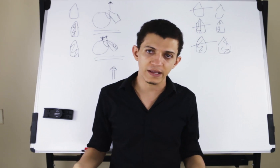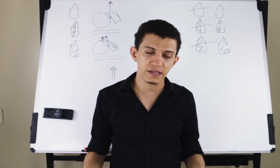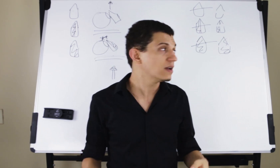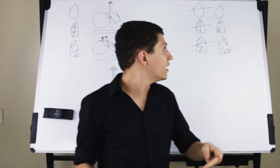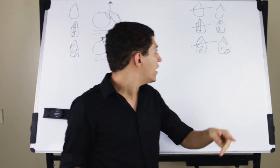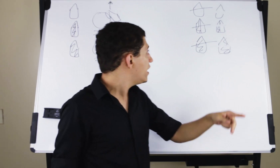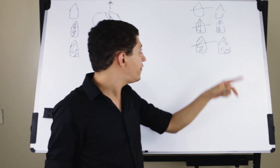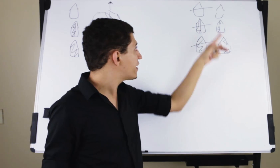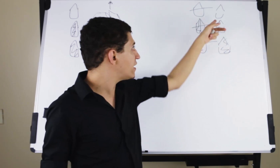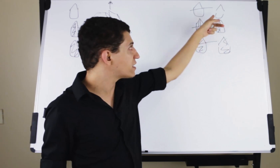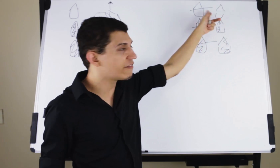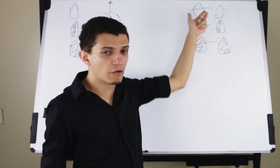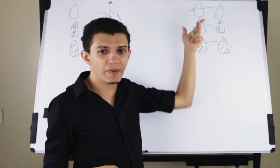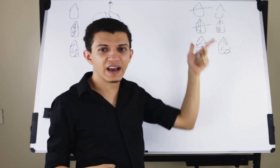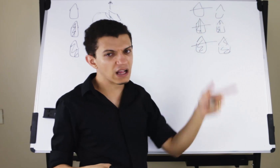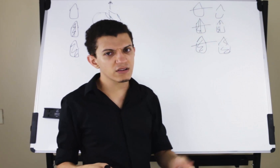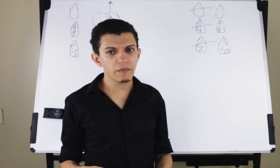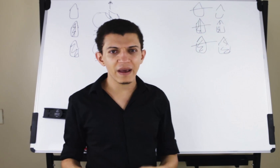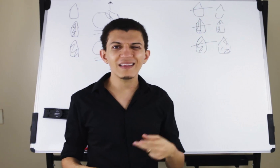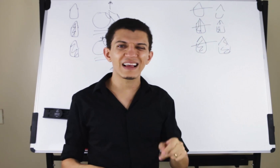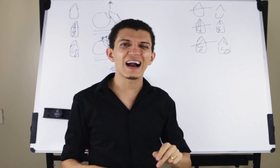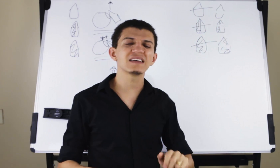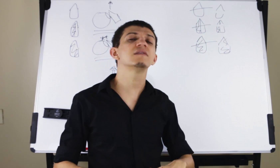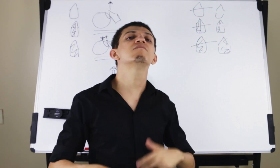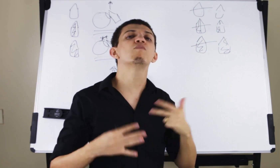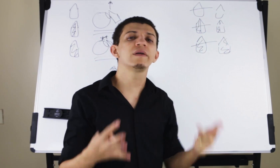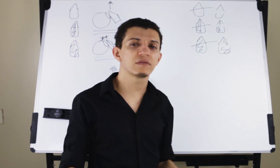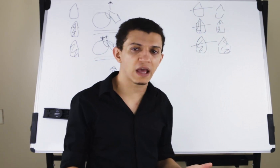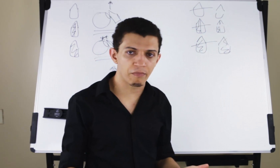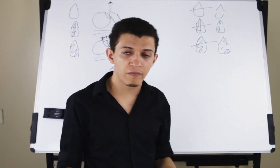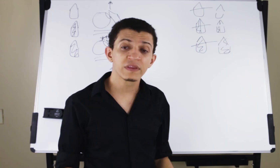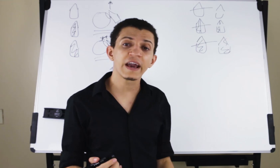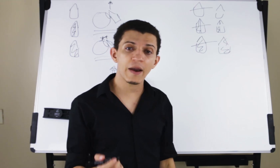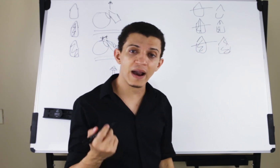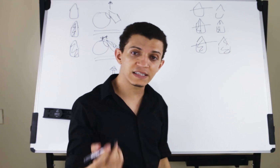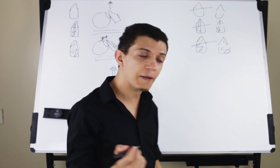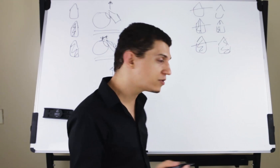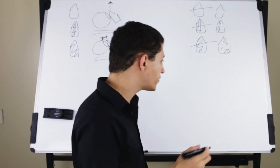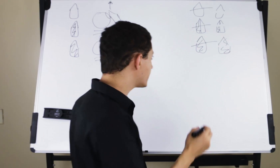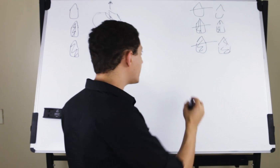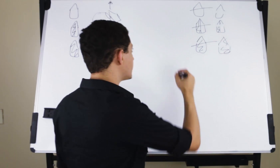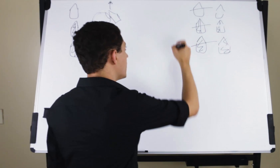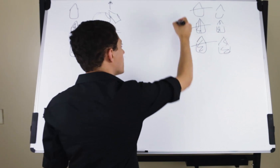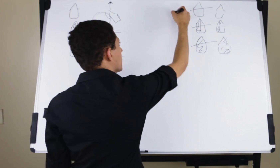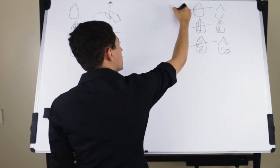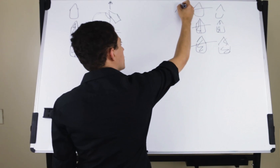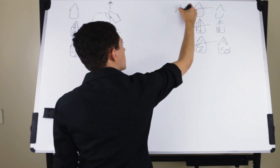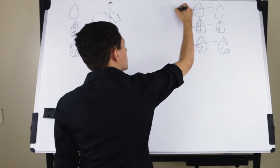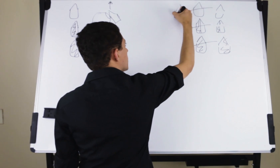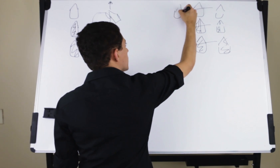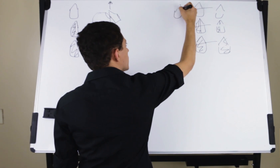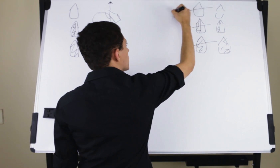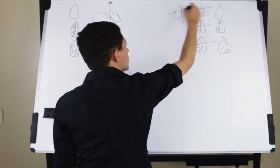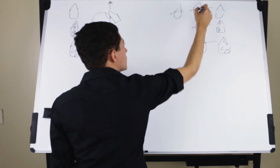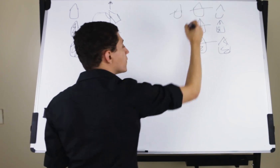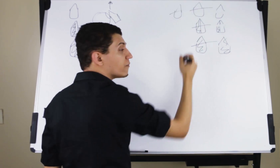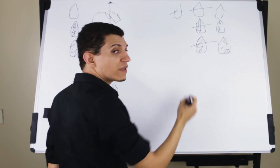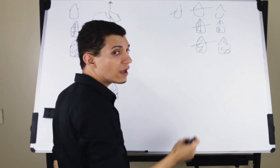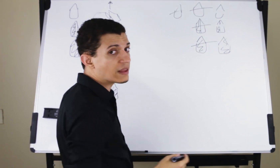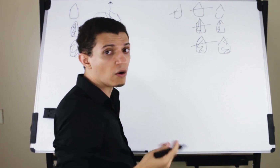paciência. E ficar escrevendo picado também gasta muito tempo. O que é mais rápido de você fazer? E dar um